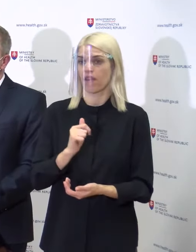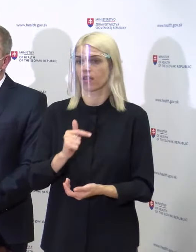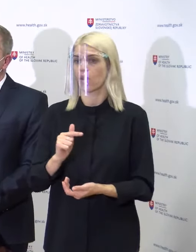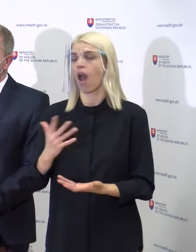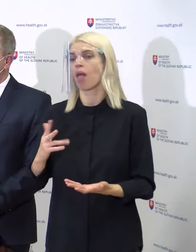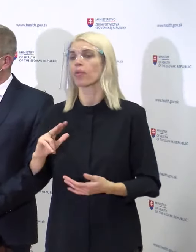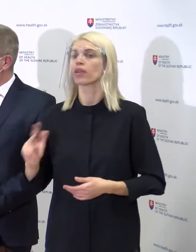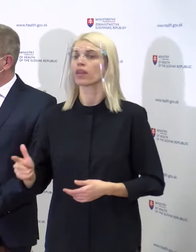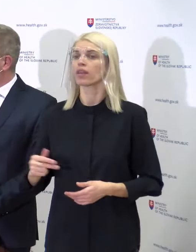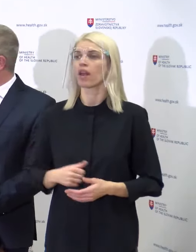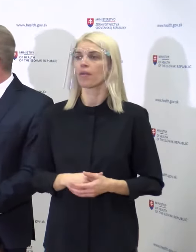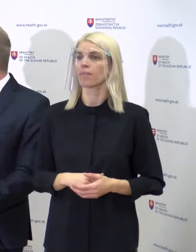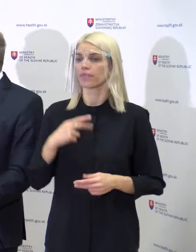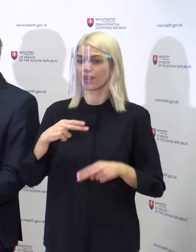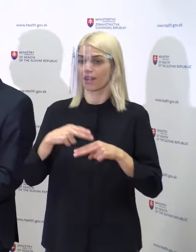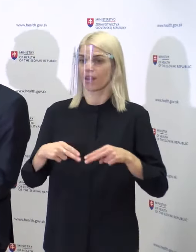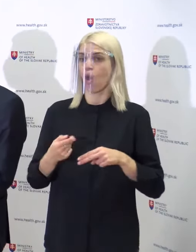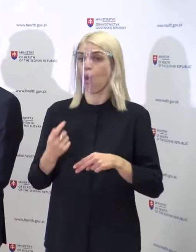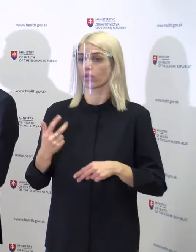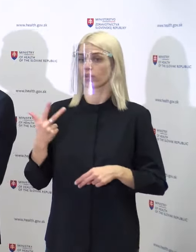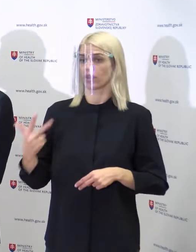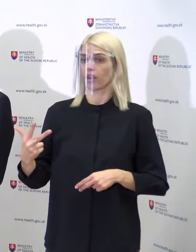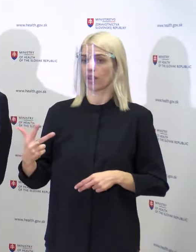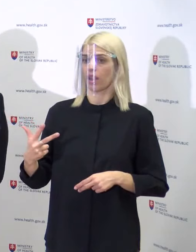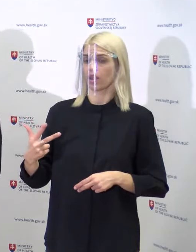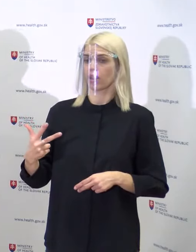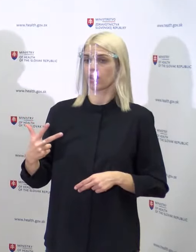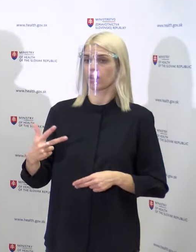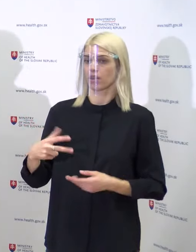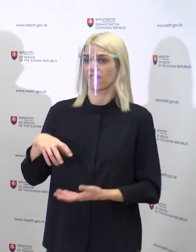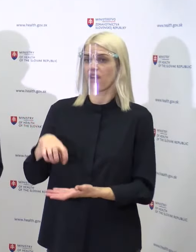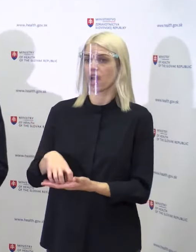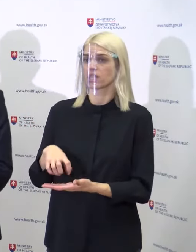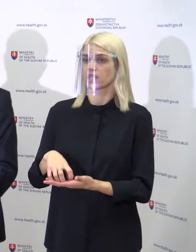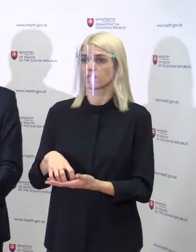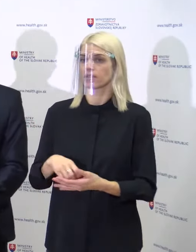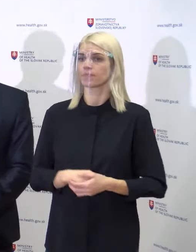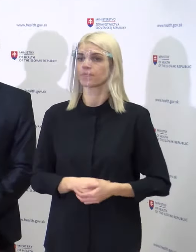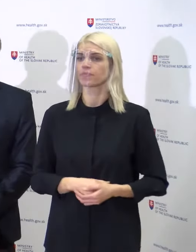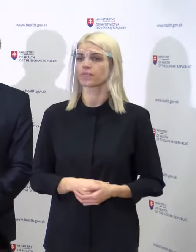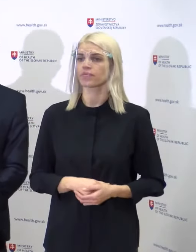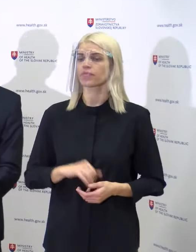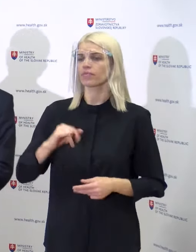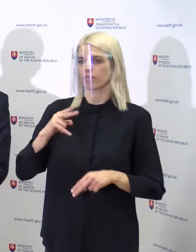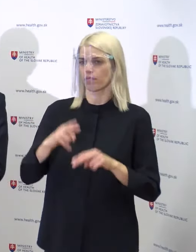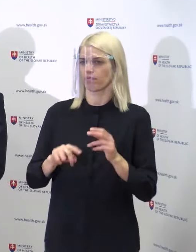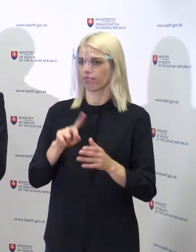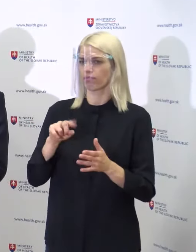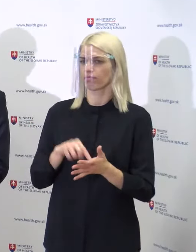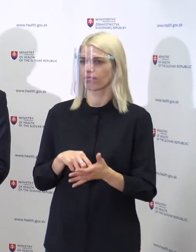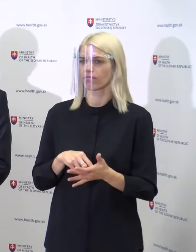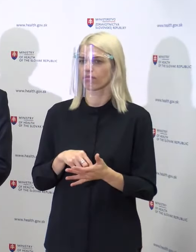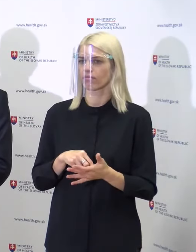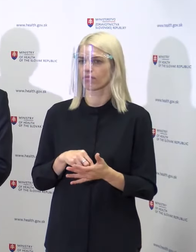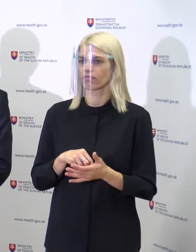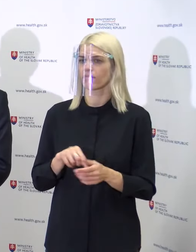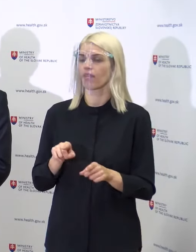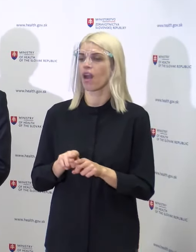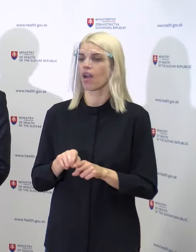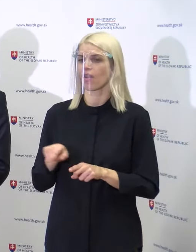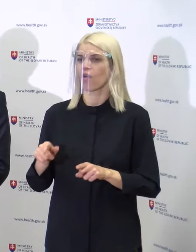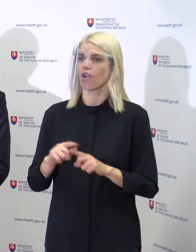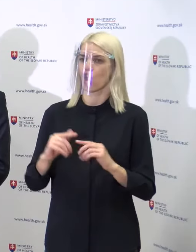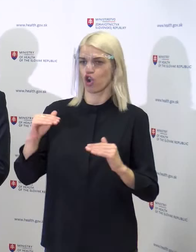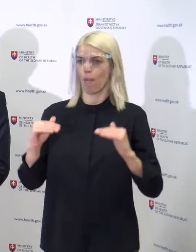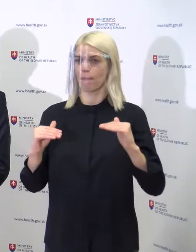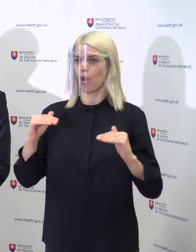reštaurácie budú? Reštaurácie sú od tretej fázy. Áno. Ešte posledná otázka. Toto je vlastne taký výsledok nejakého